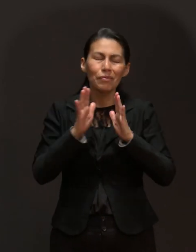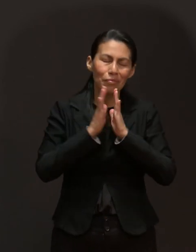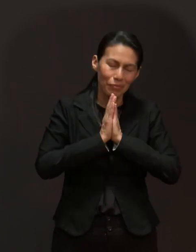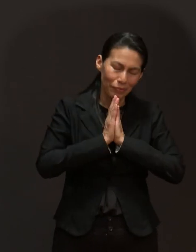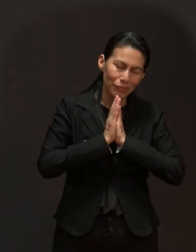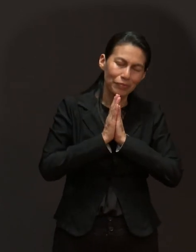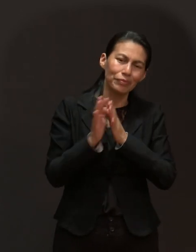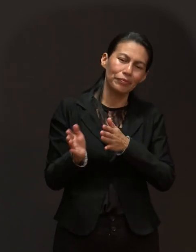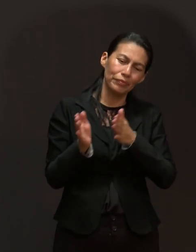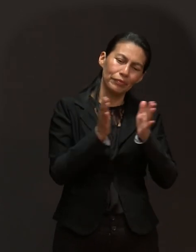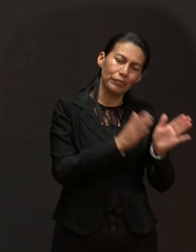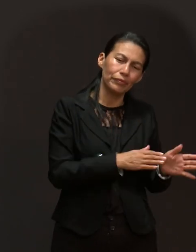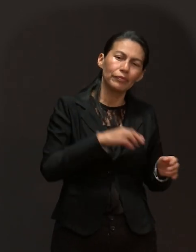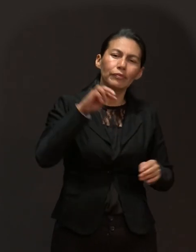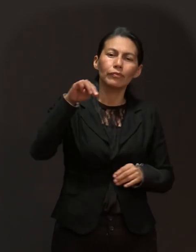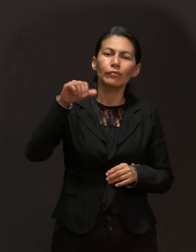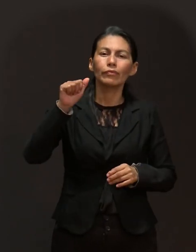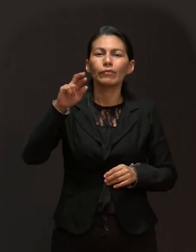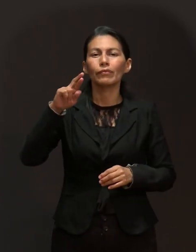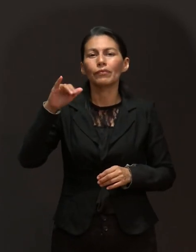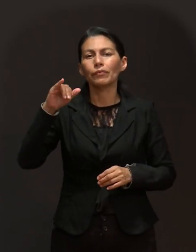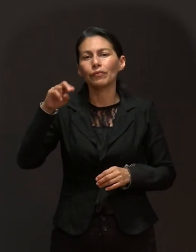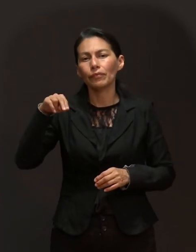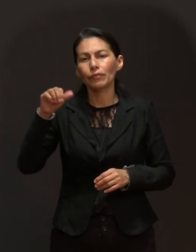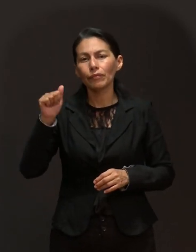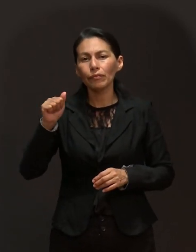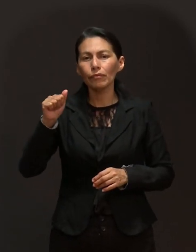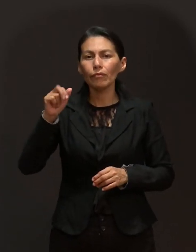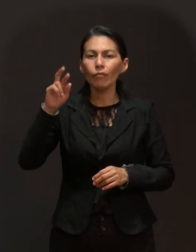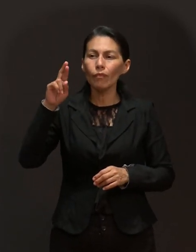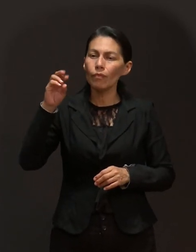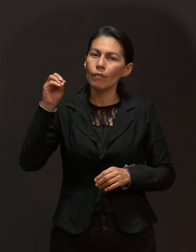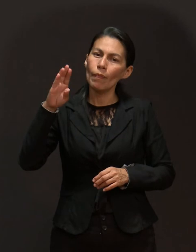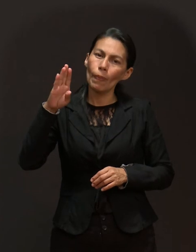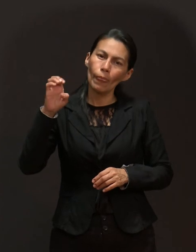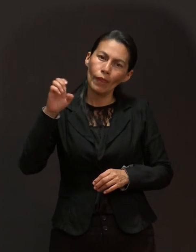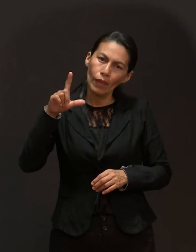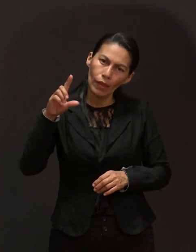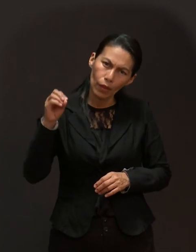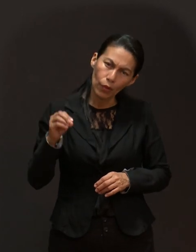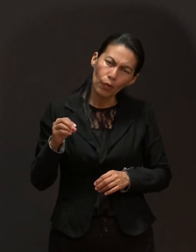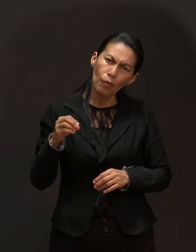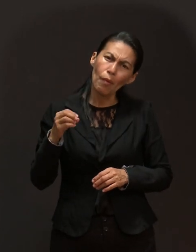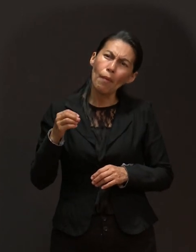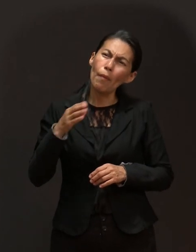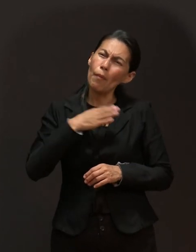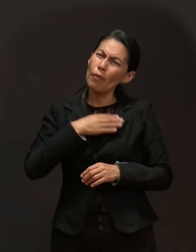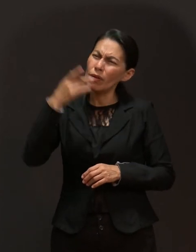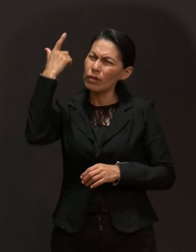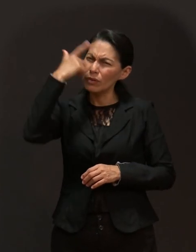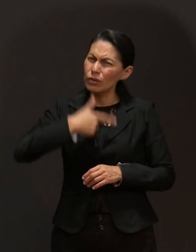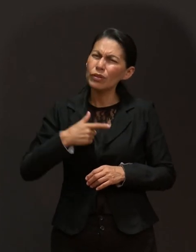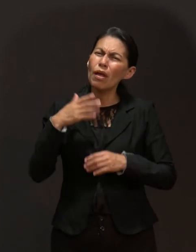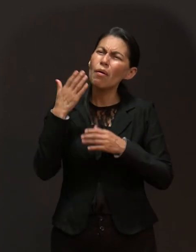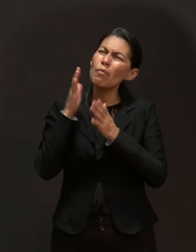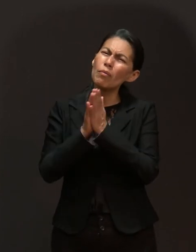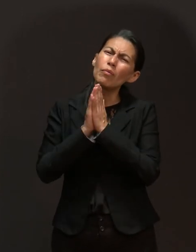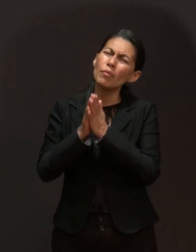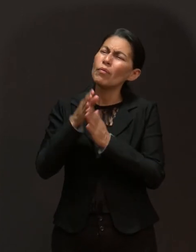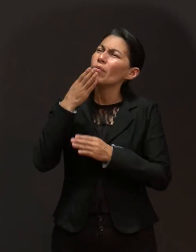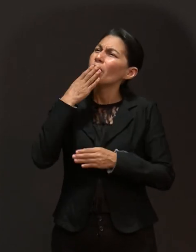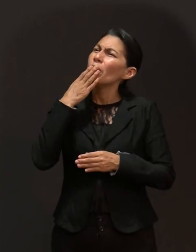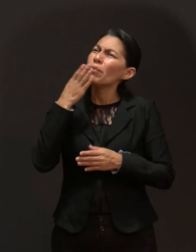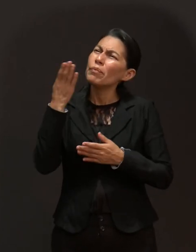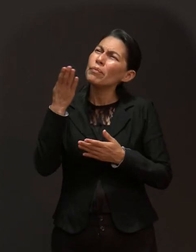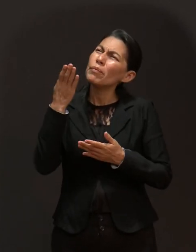Roblero Buenas noches a todos Muchas bendiciones para cada uno de ustedes Pido oración por mi hija